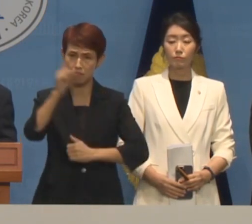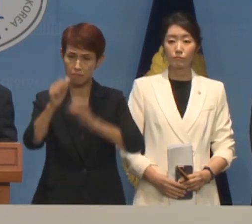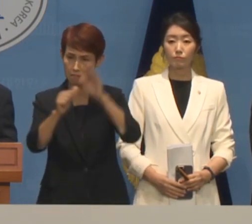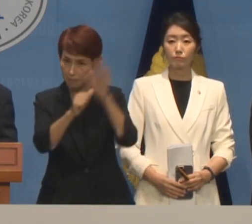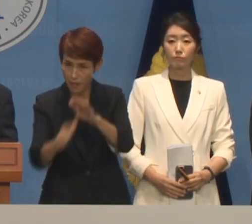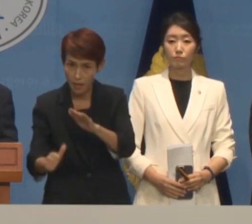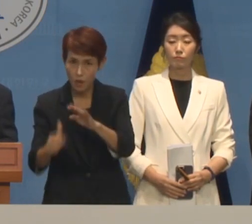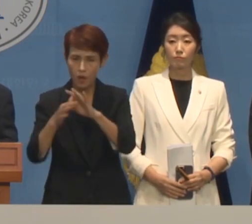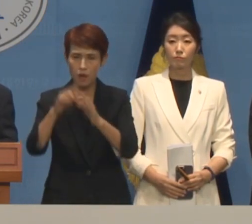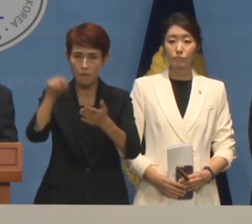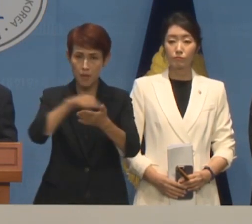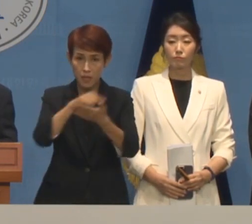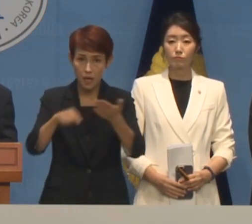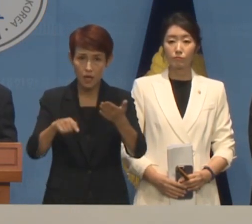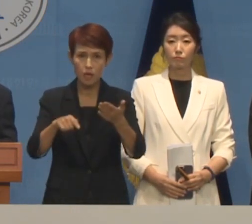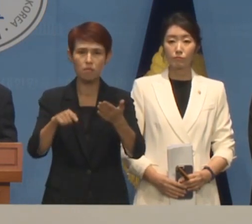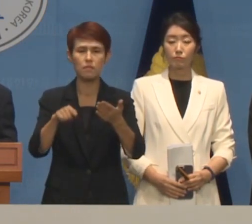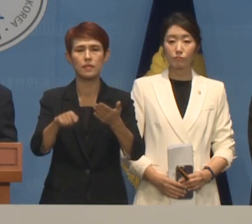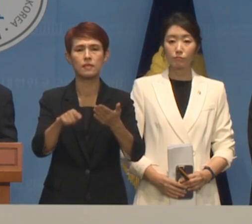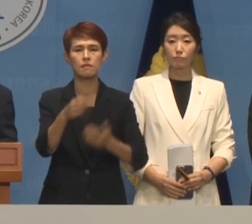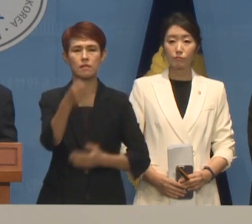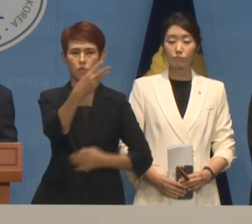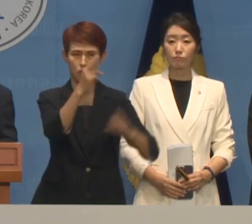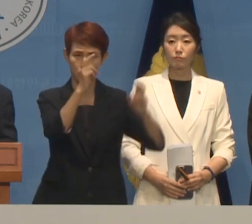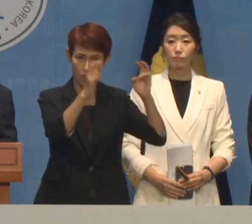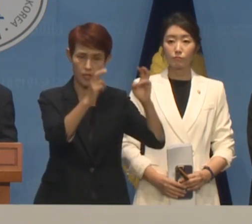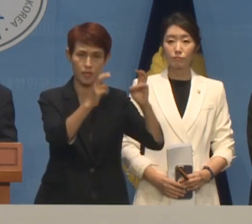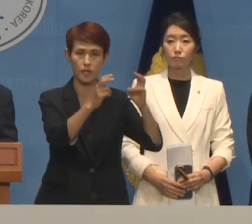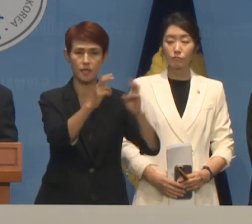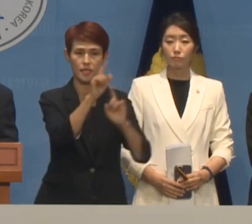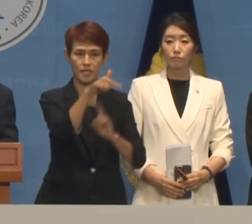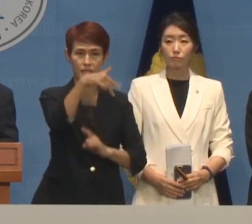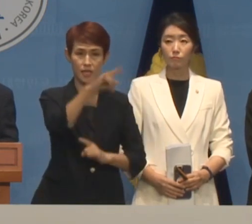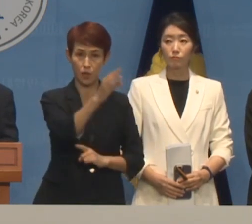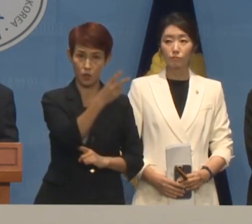배상을 이재용 회장부터 당시 보건복지부 장관,